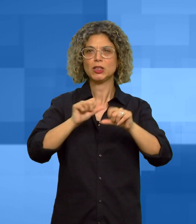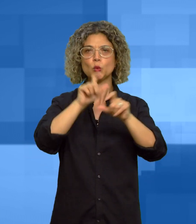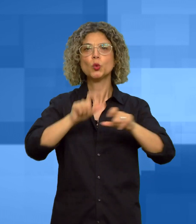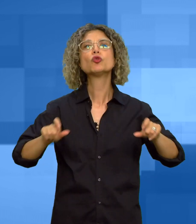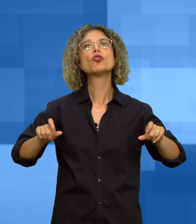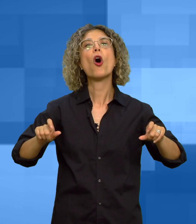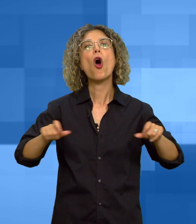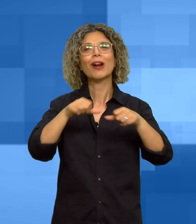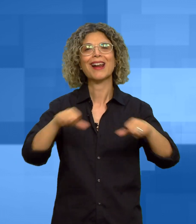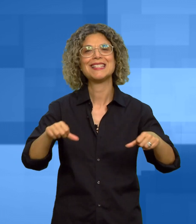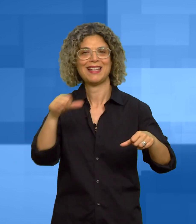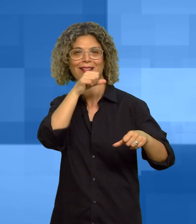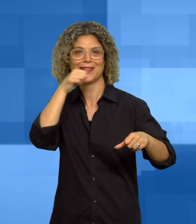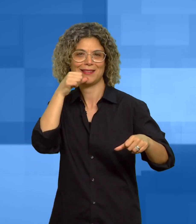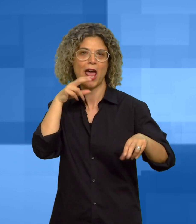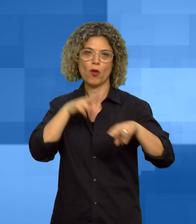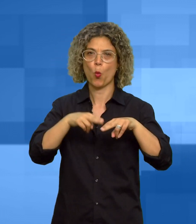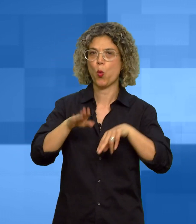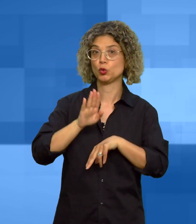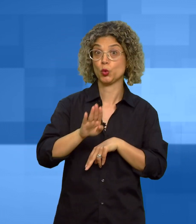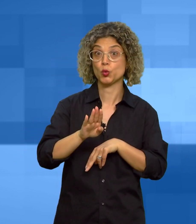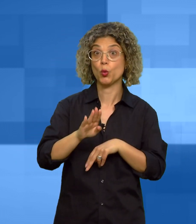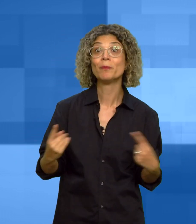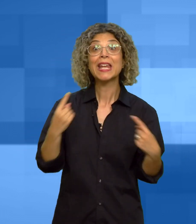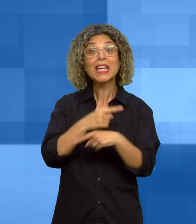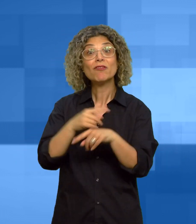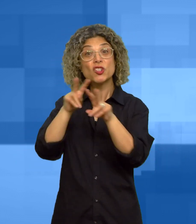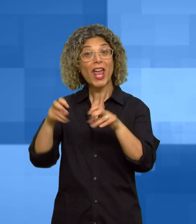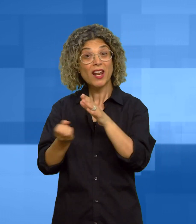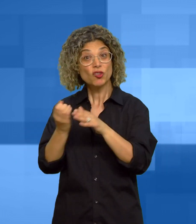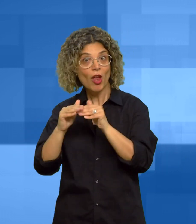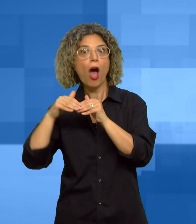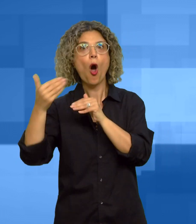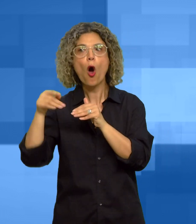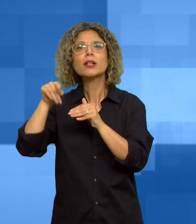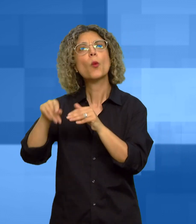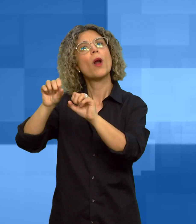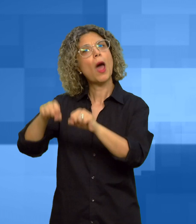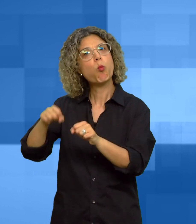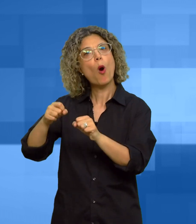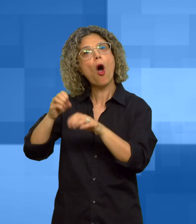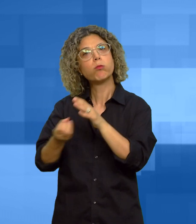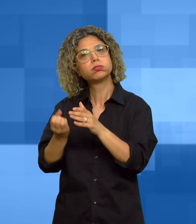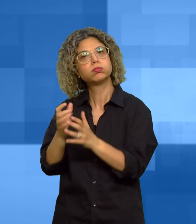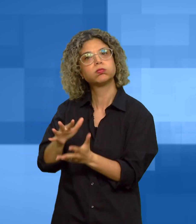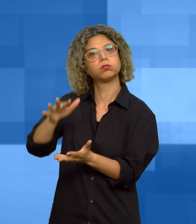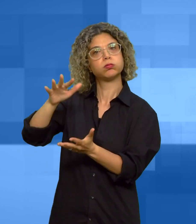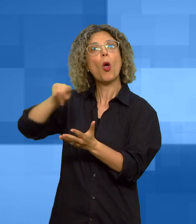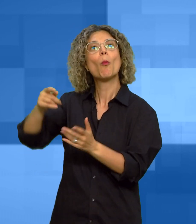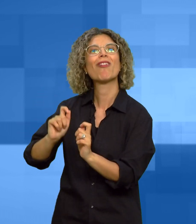'autoconsumo della popolazione e quella in eccedenza potrà essere accumulata e venduta tramite